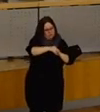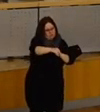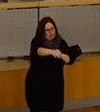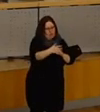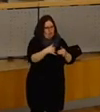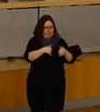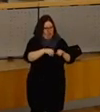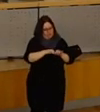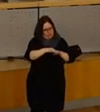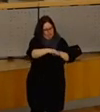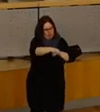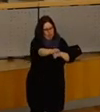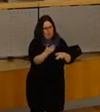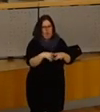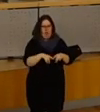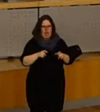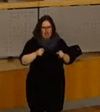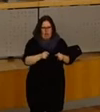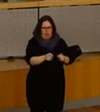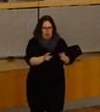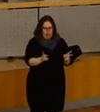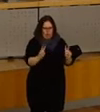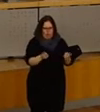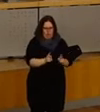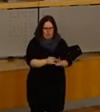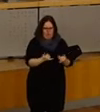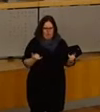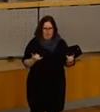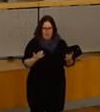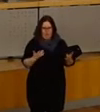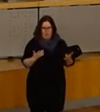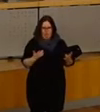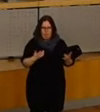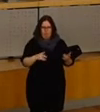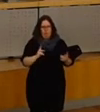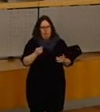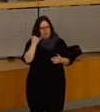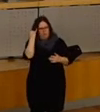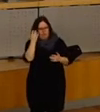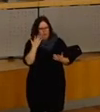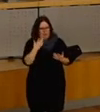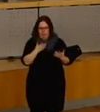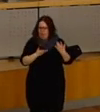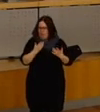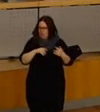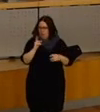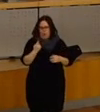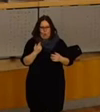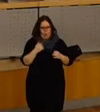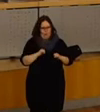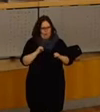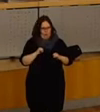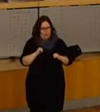pflanzabstand schädlingsbekämpfung und da ist auch die idee dass das eben hier vom